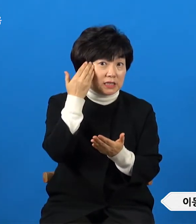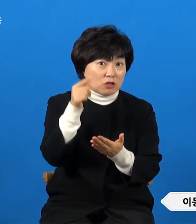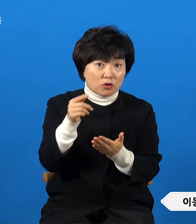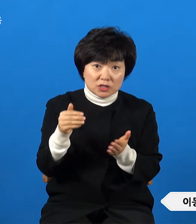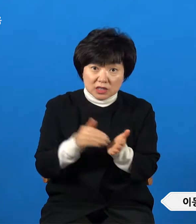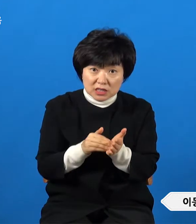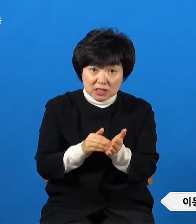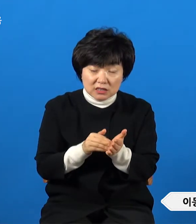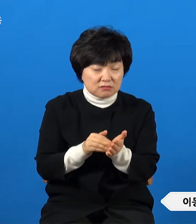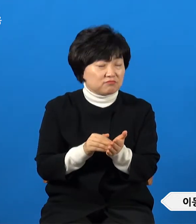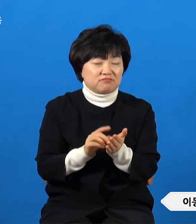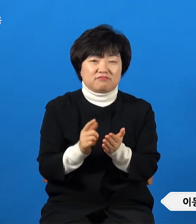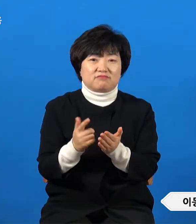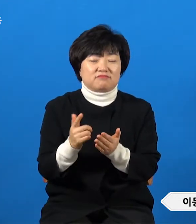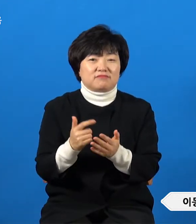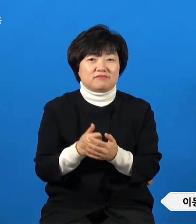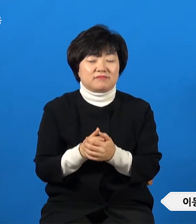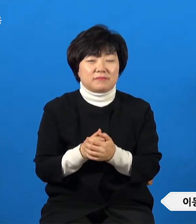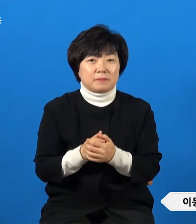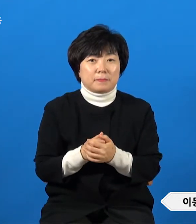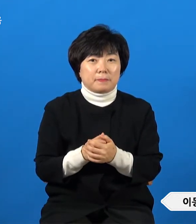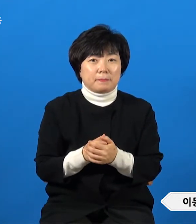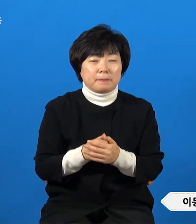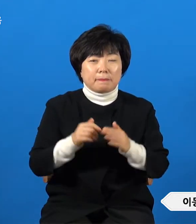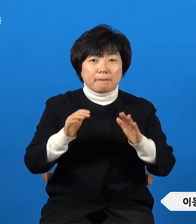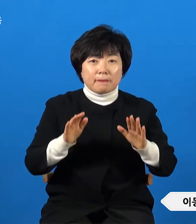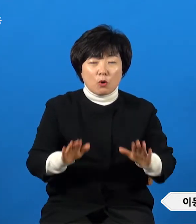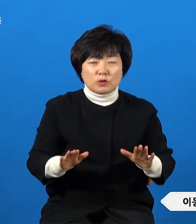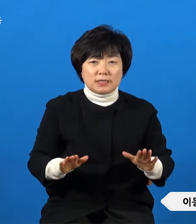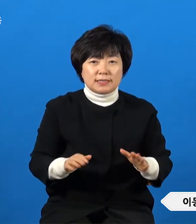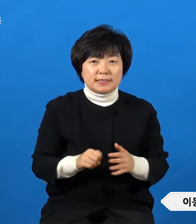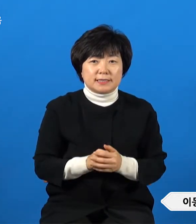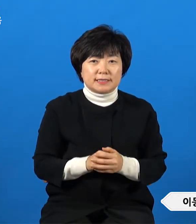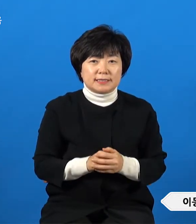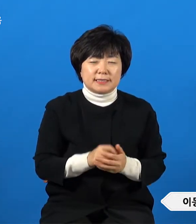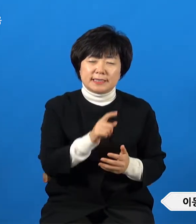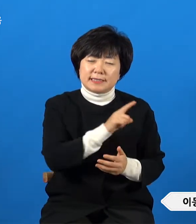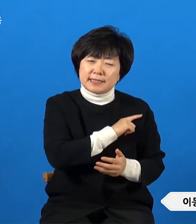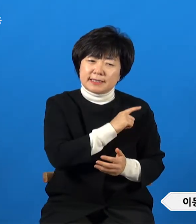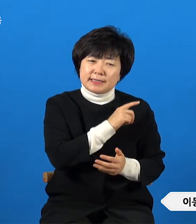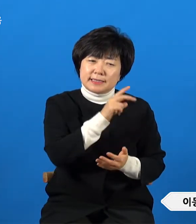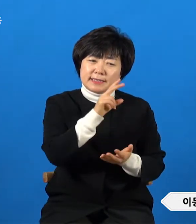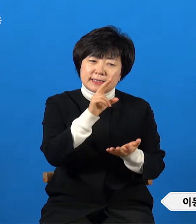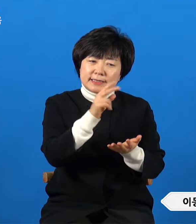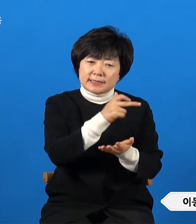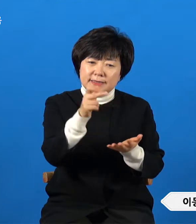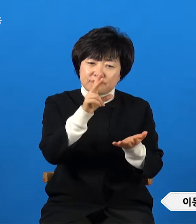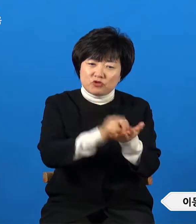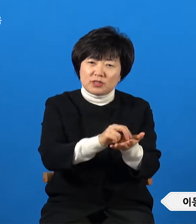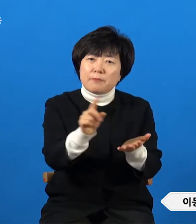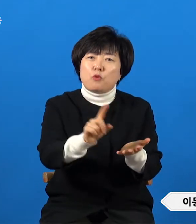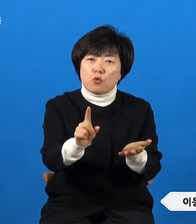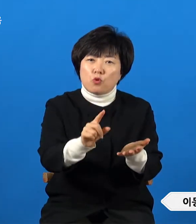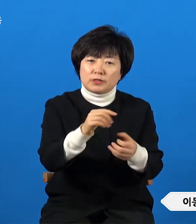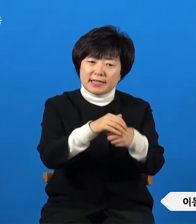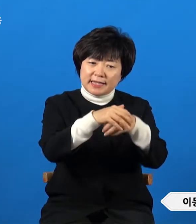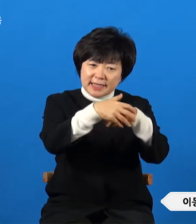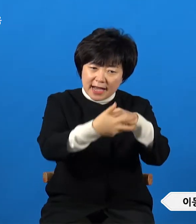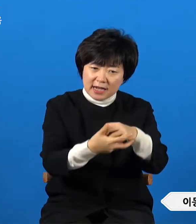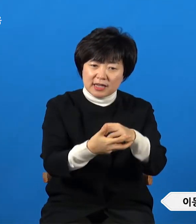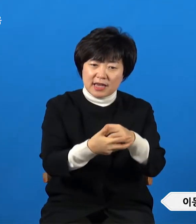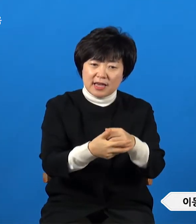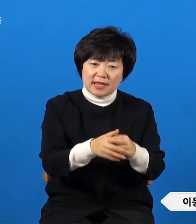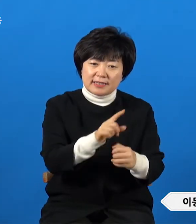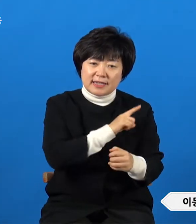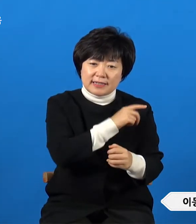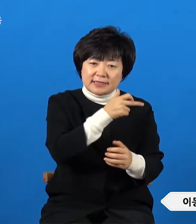않아요. 저는 오늘날 가장 커다란 문제가 있다면 기독교 신앙을 마치 천국